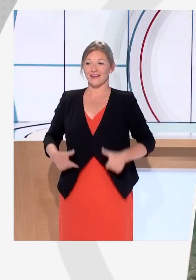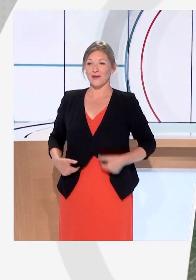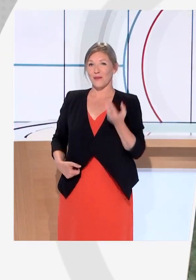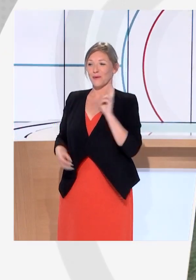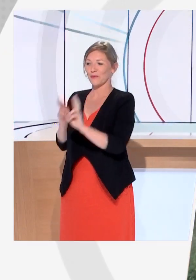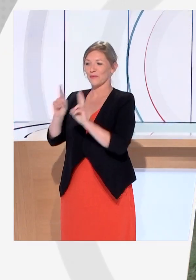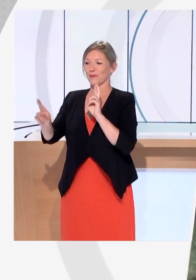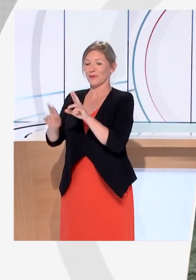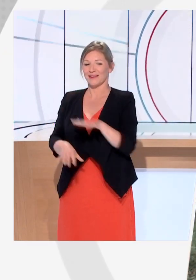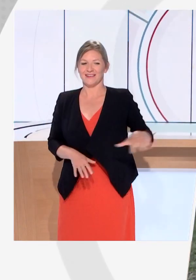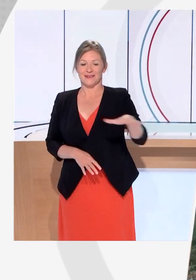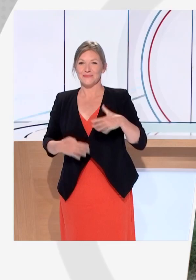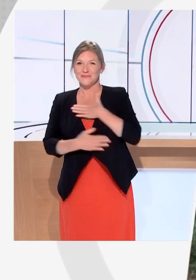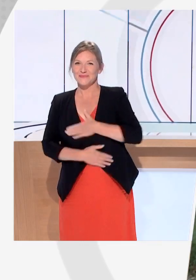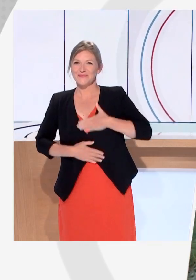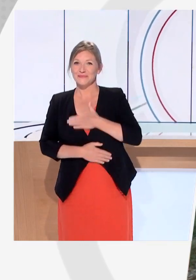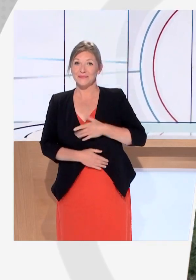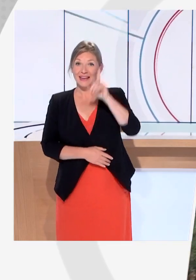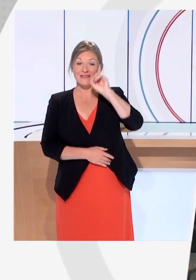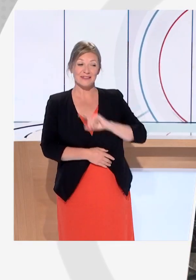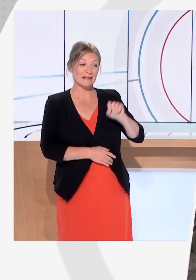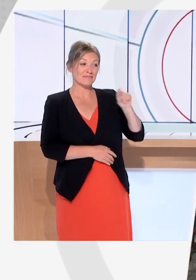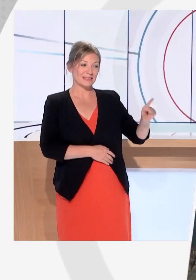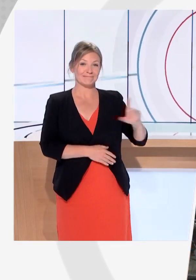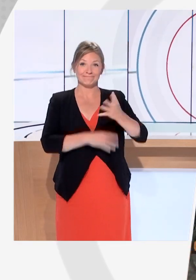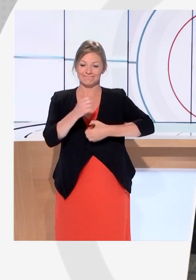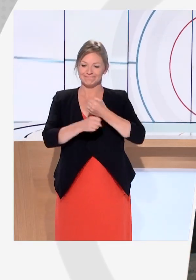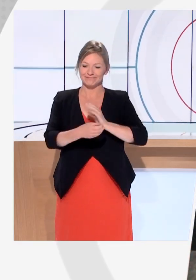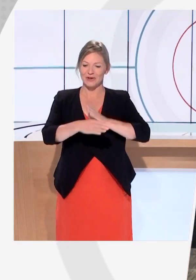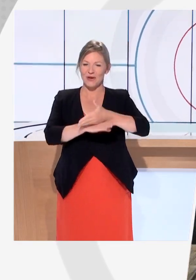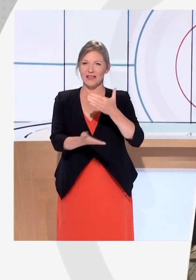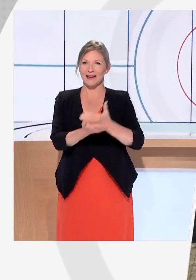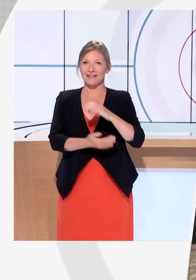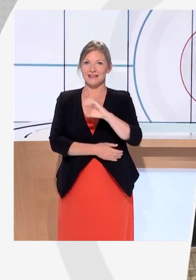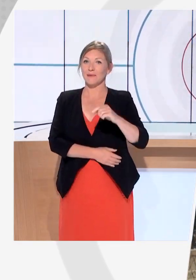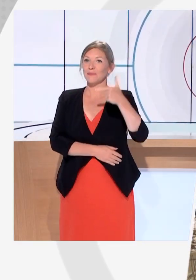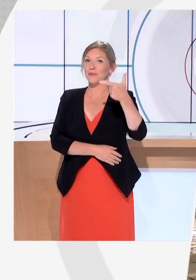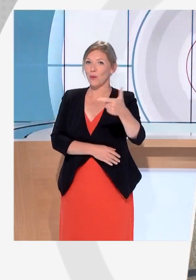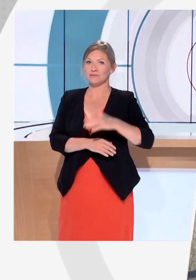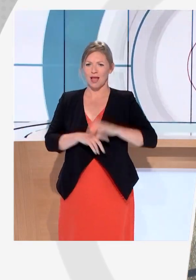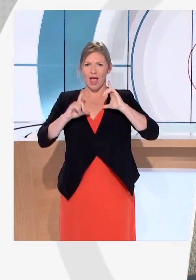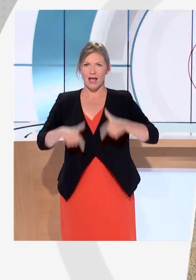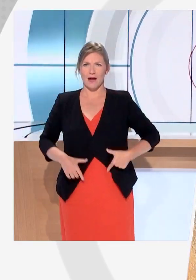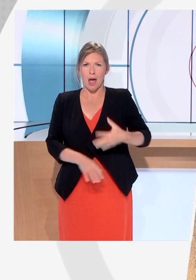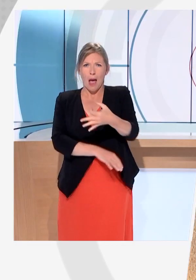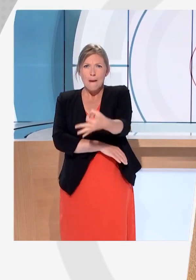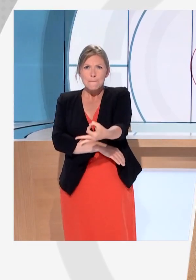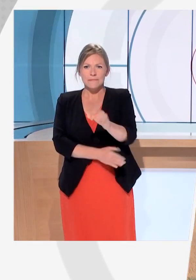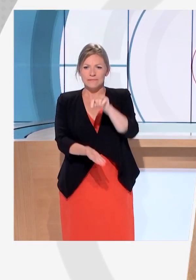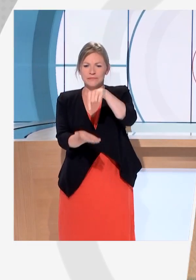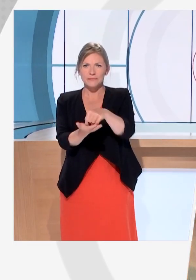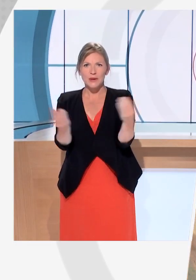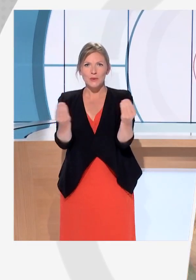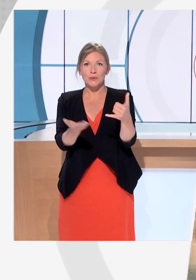La joie de retrouver le chemin de l'école. Cléophée entre cette année en CM2 dans l'une des plus petites écoles de la